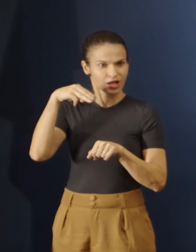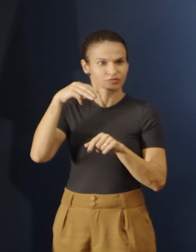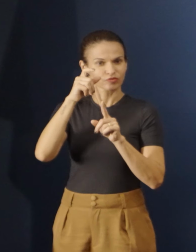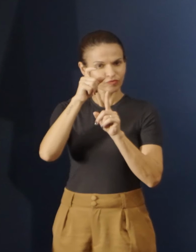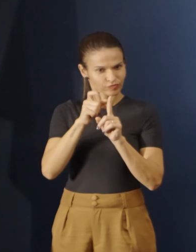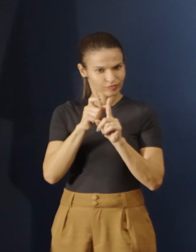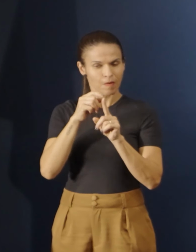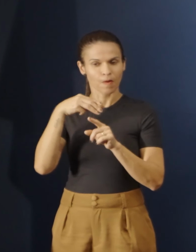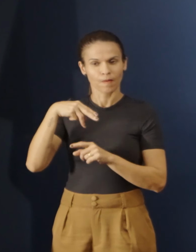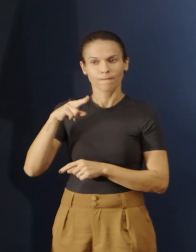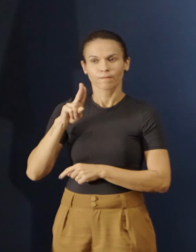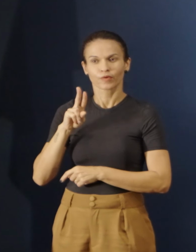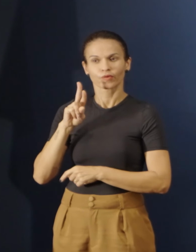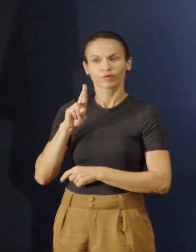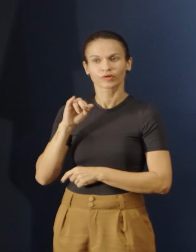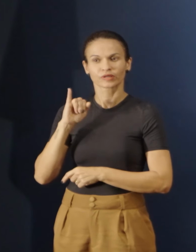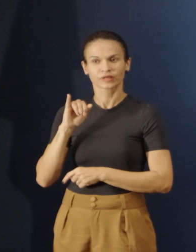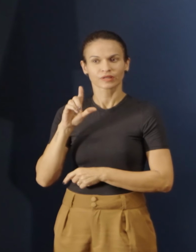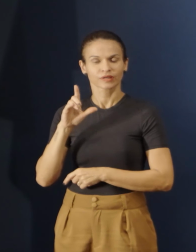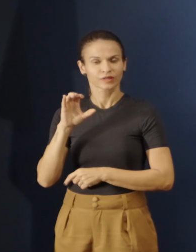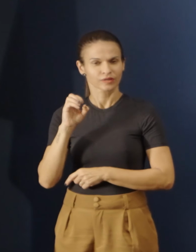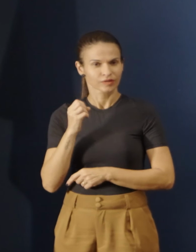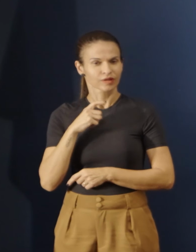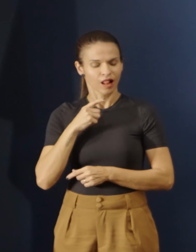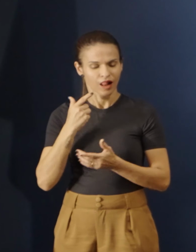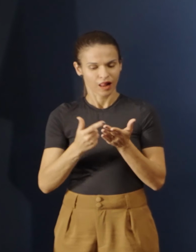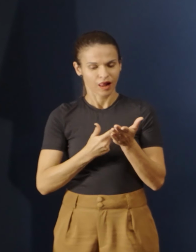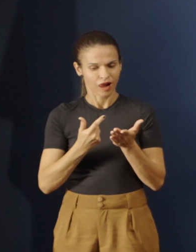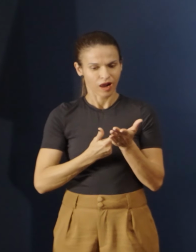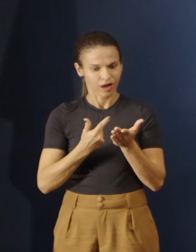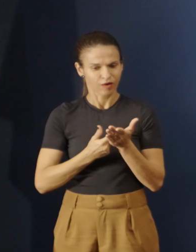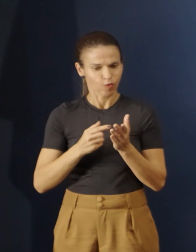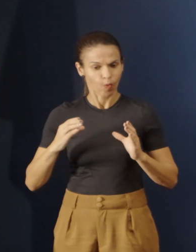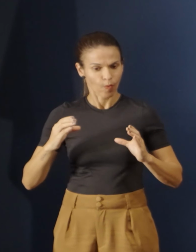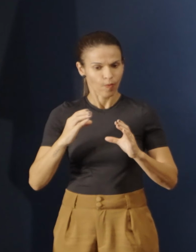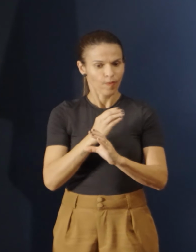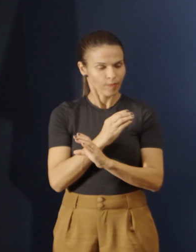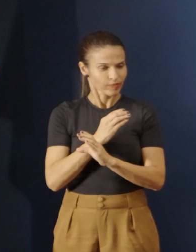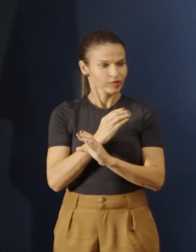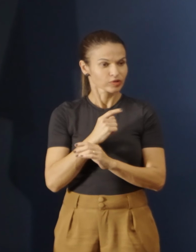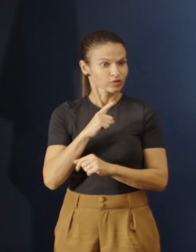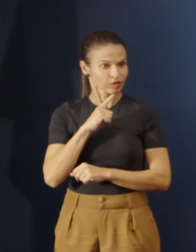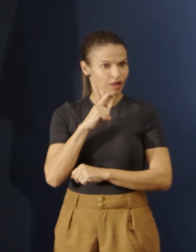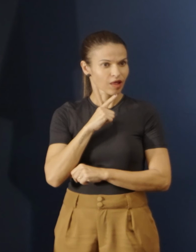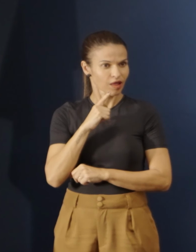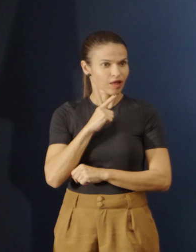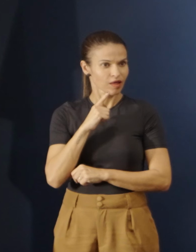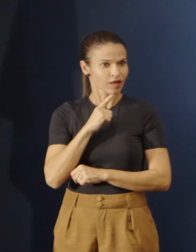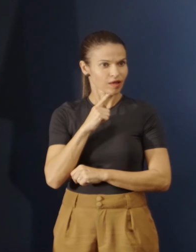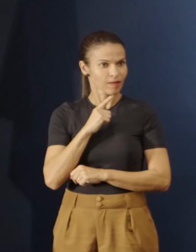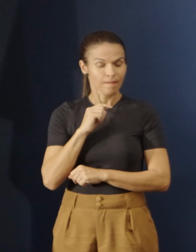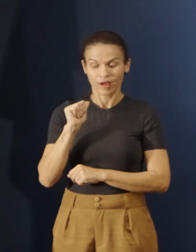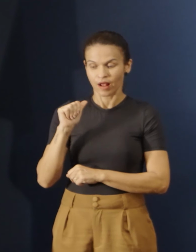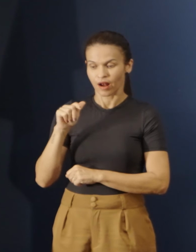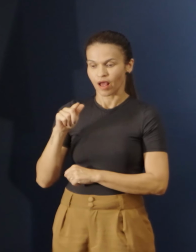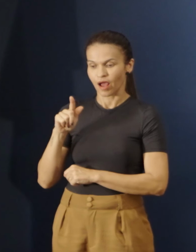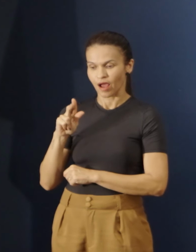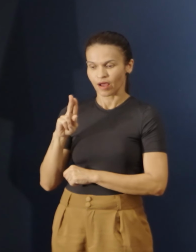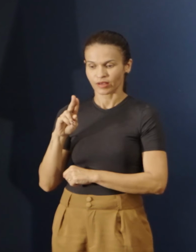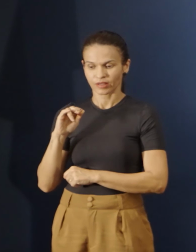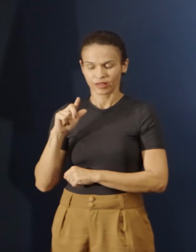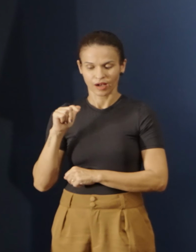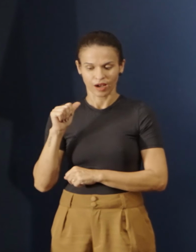pegar os livros do Murilo, que eu tenho todos lá em casa, e a obra completa dele, que a Luciana Stanley Pink fez aquela obra completa pela Aguilar. Eu